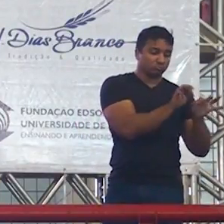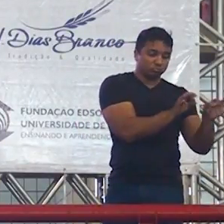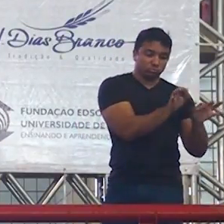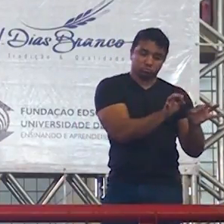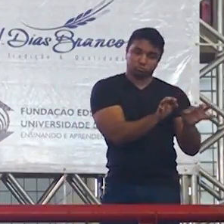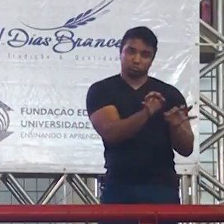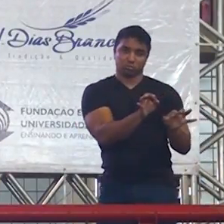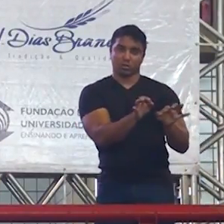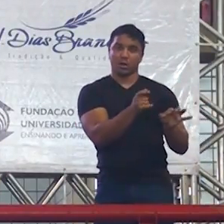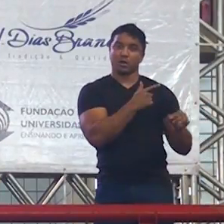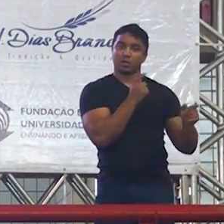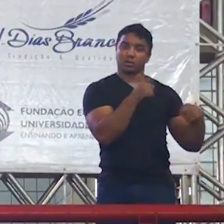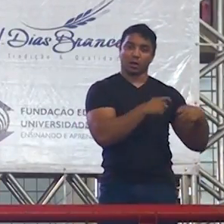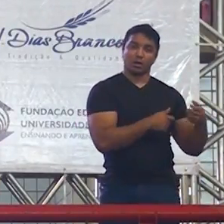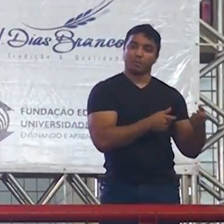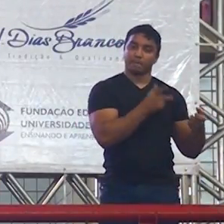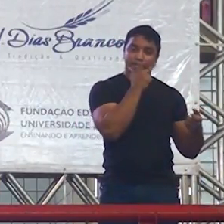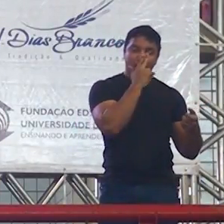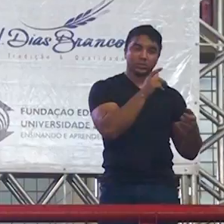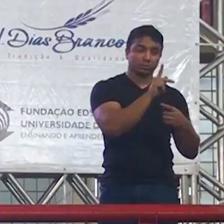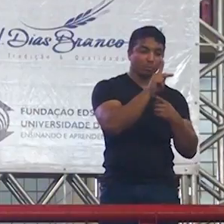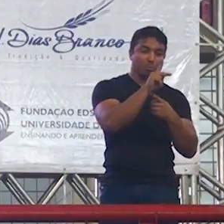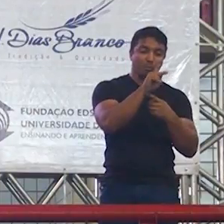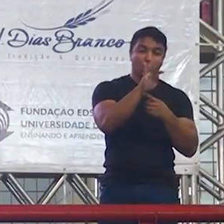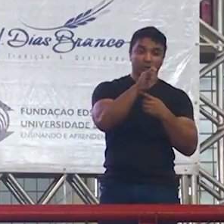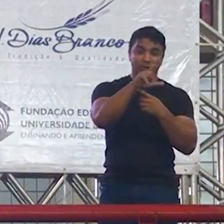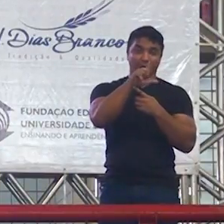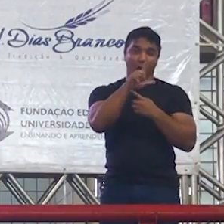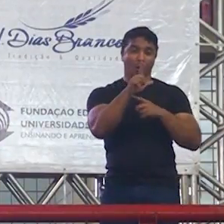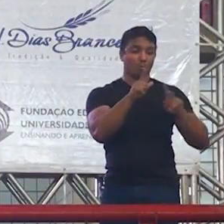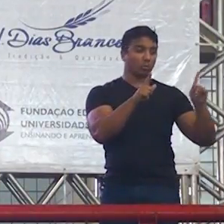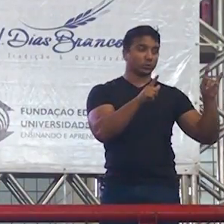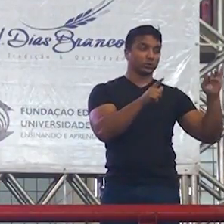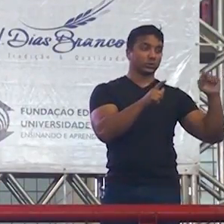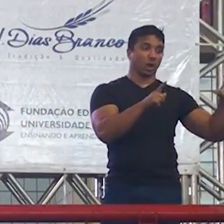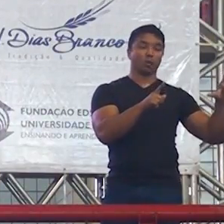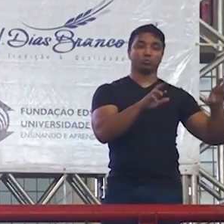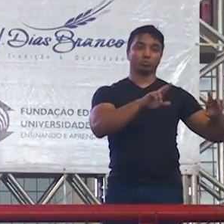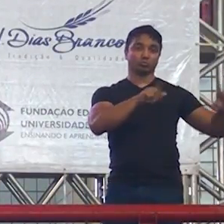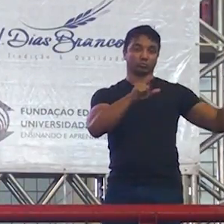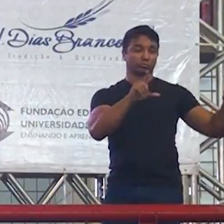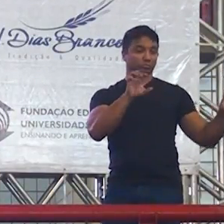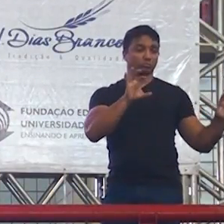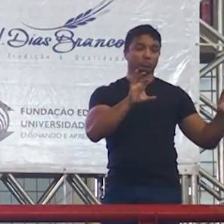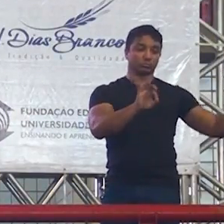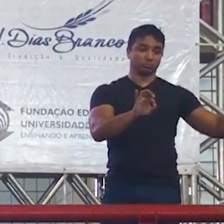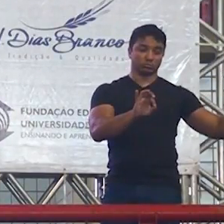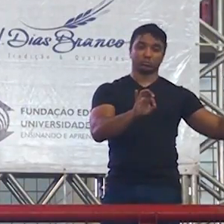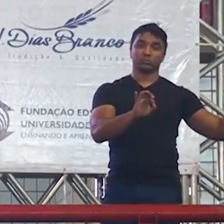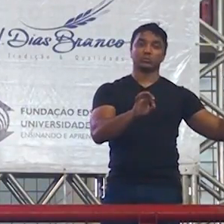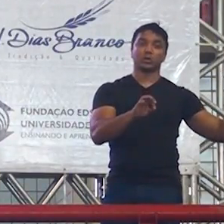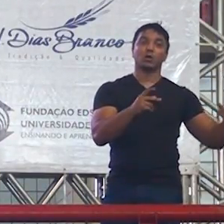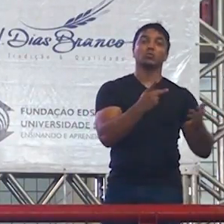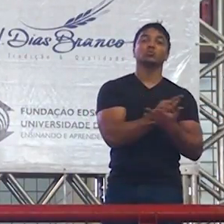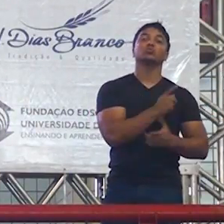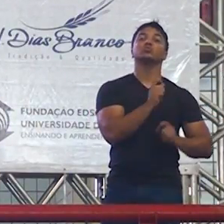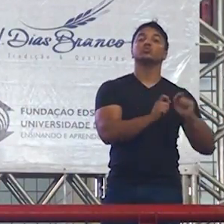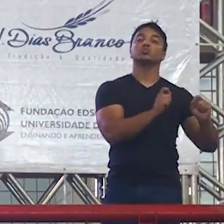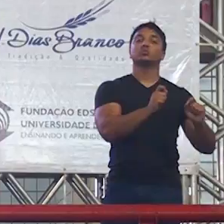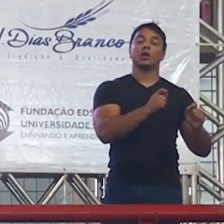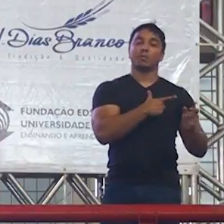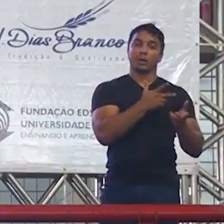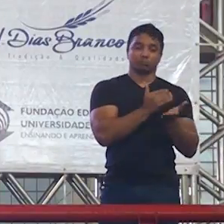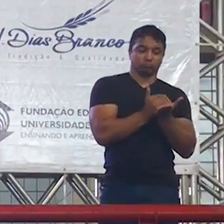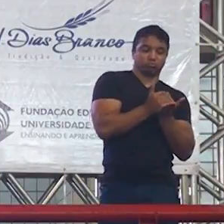elétrons? Você liga um potencial e outro potencial diferente. Quando eu ligo esses potenciais diferentes, esses elétrons fazem